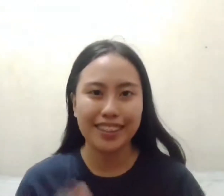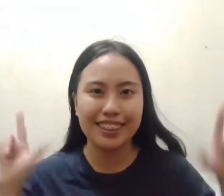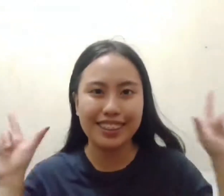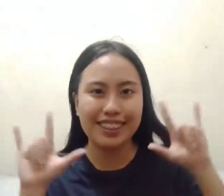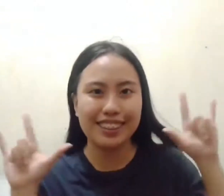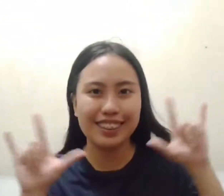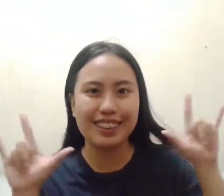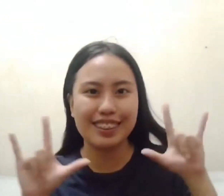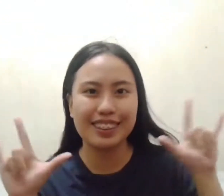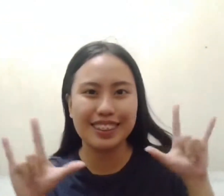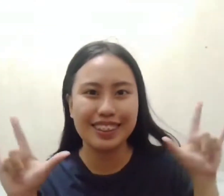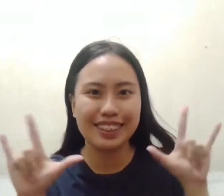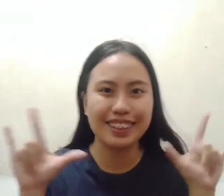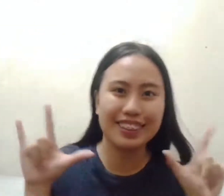salamat.